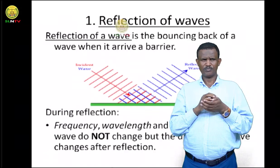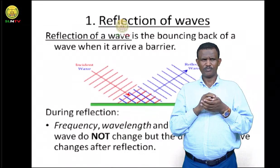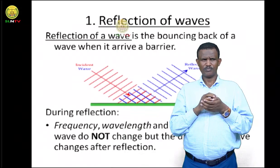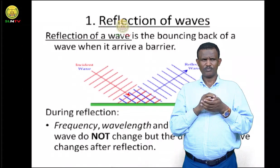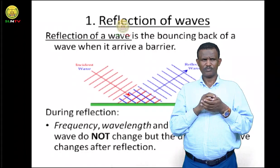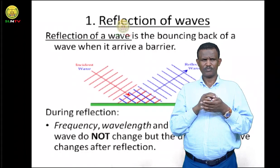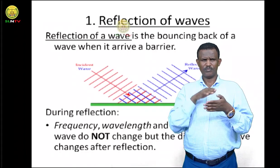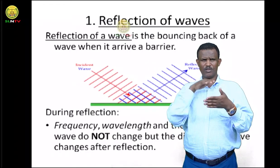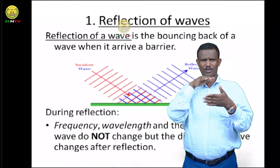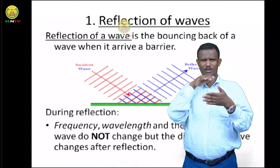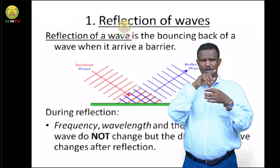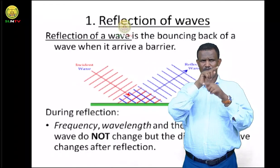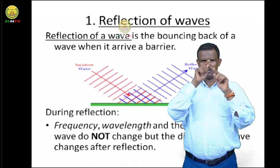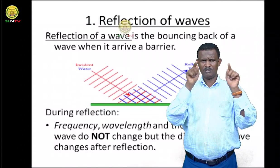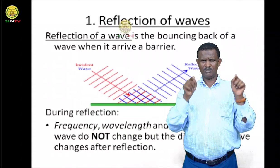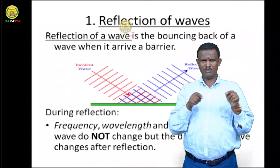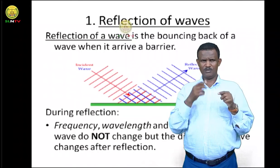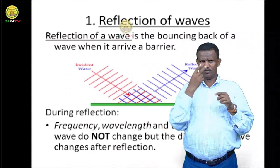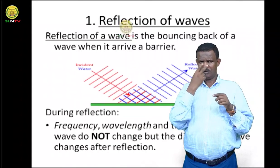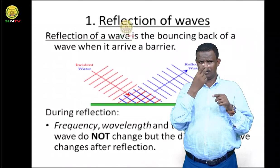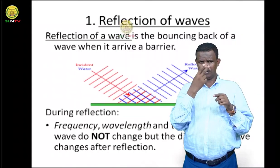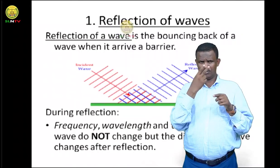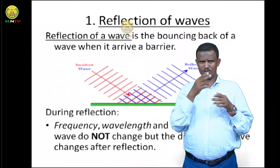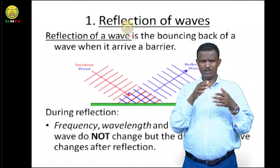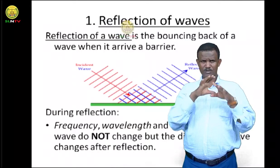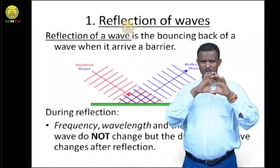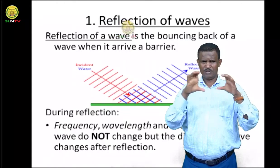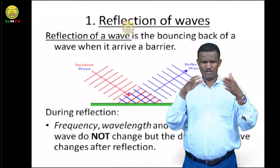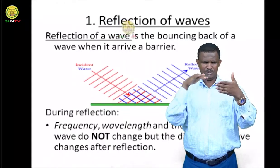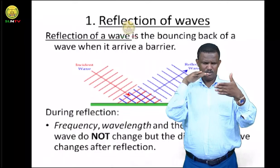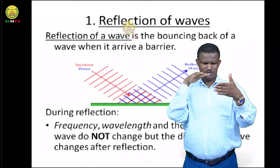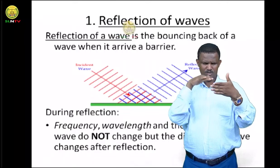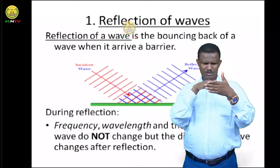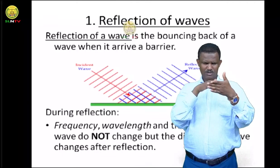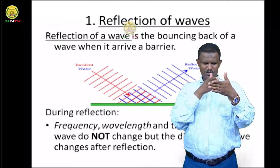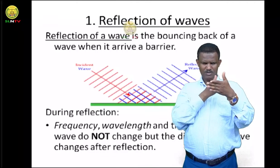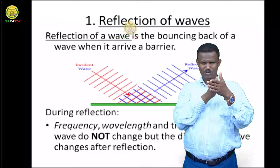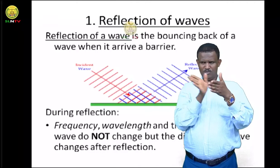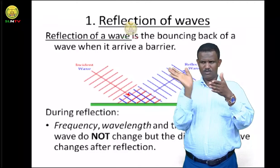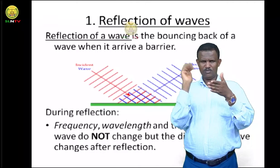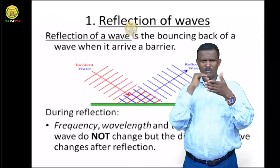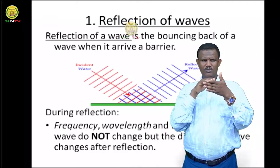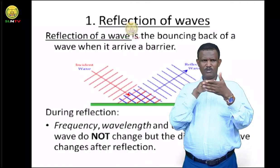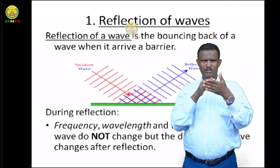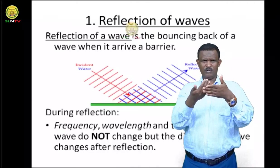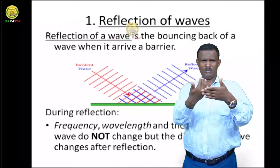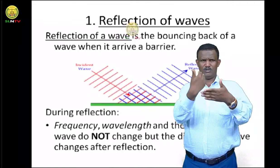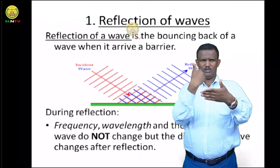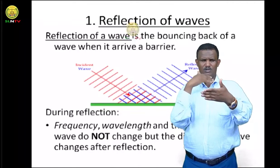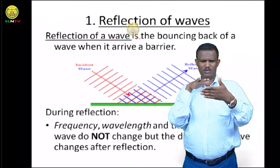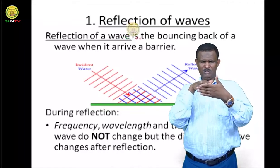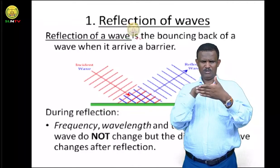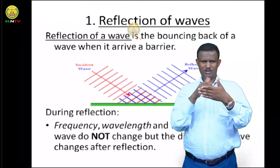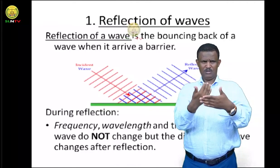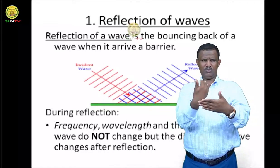ayaa waxay soo gaareen gidaar kadib waxay gidaarkii markay ku dhaceen may dhaafin dib bay u soo noqdeen soo noqoshada weefka